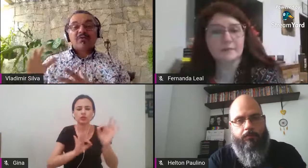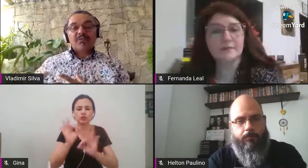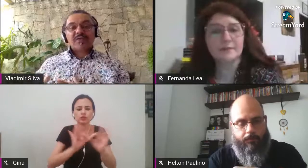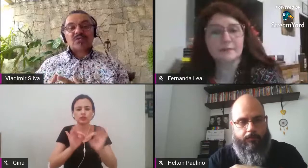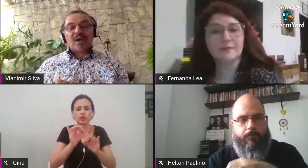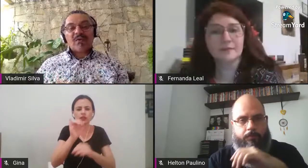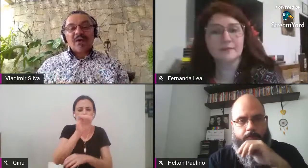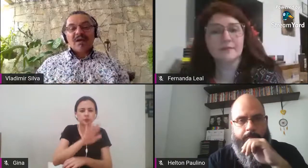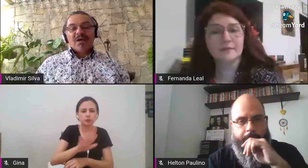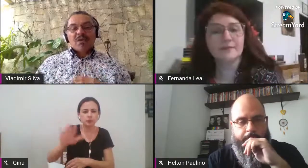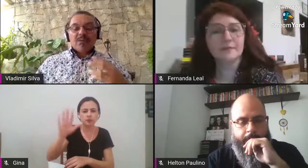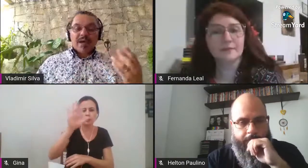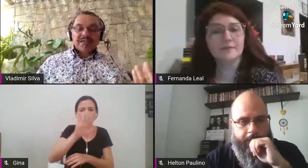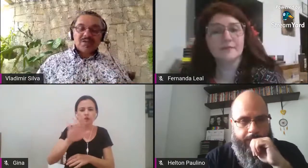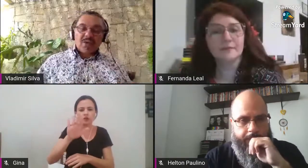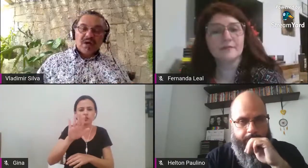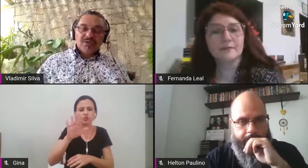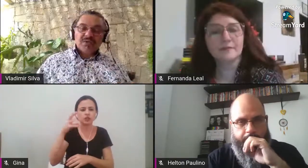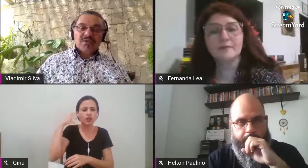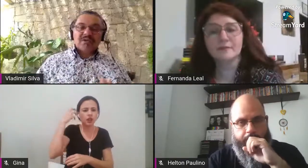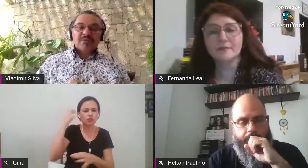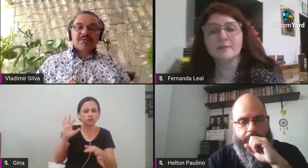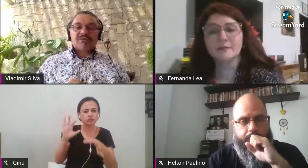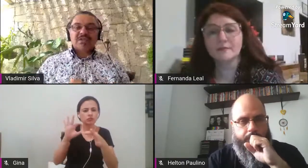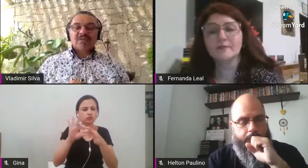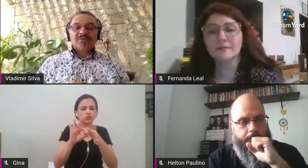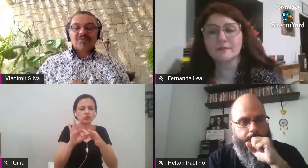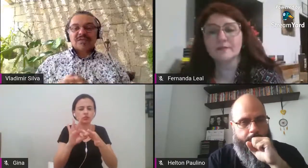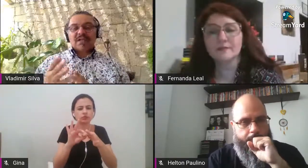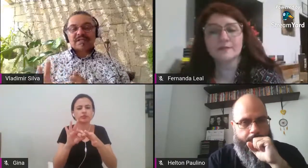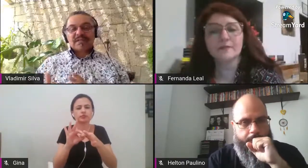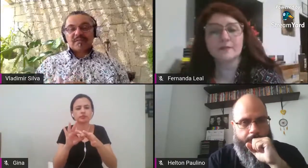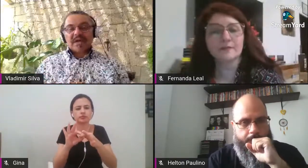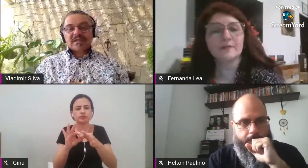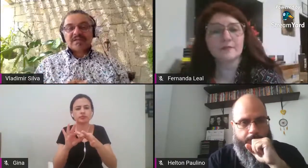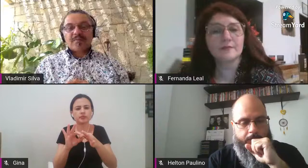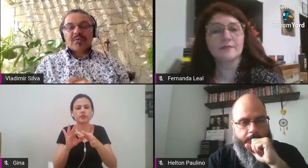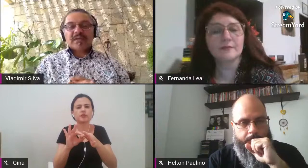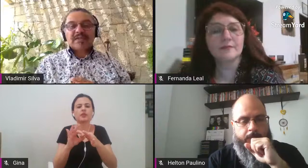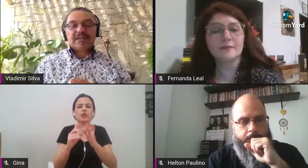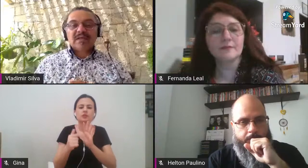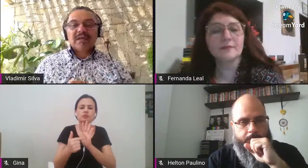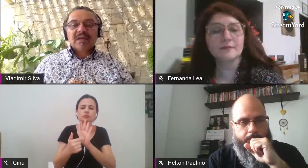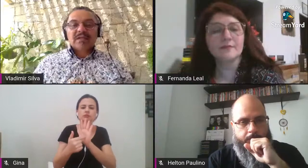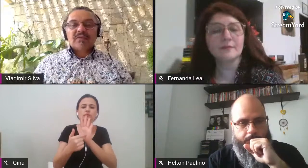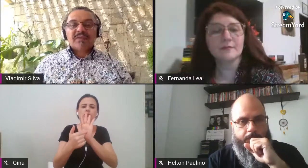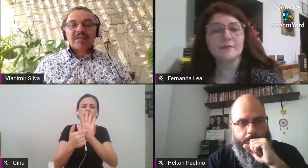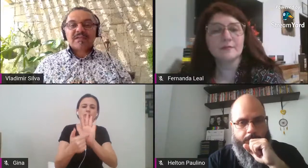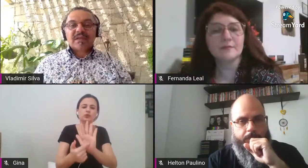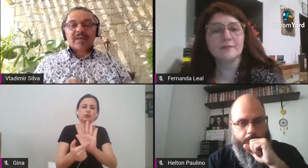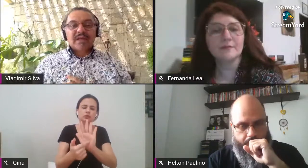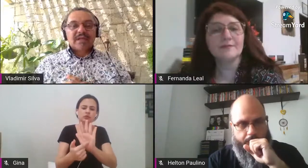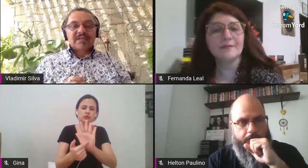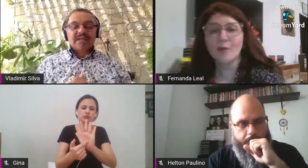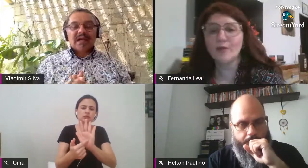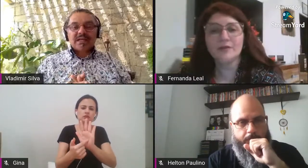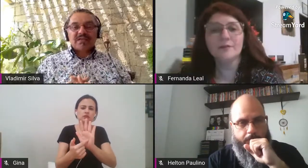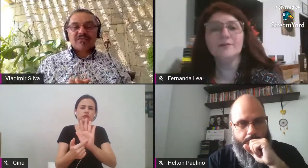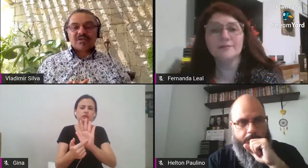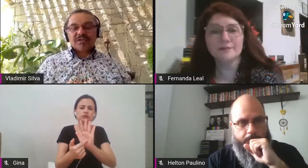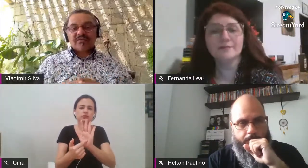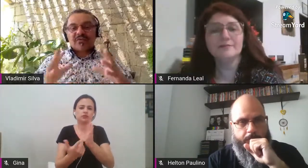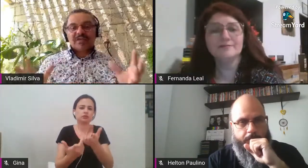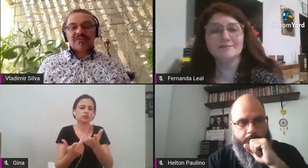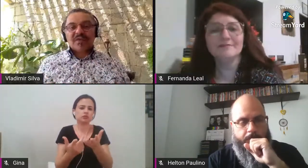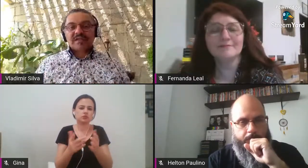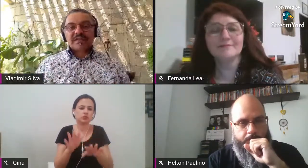visual, audiovisual, com base no áudio que nós já produzimos e essas imagens que podem ser, talvez, trabalhadas de